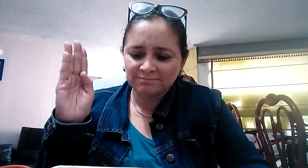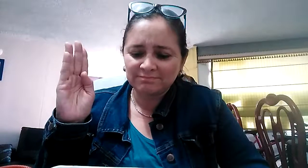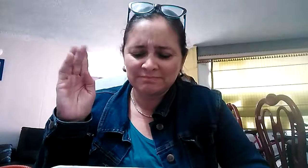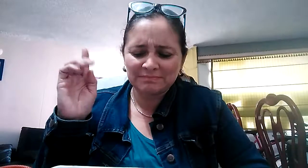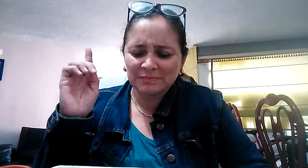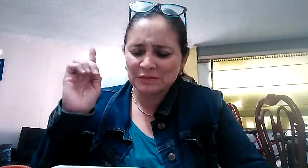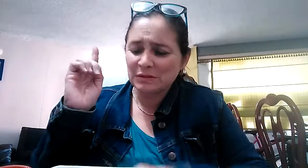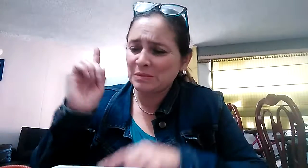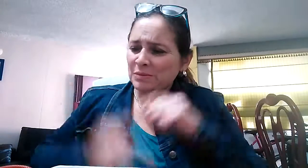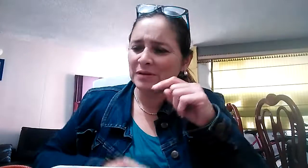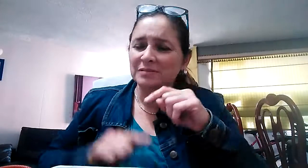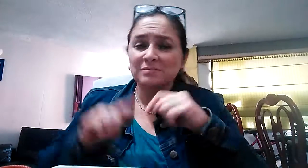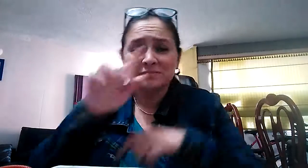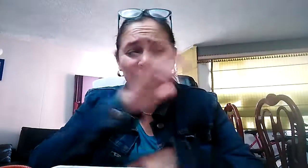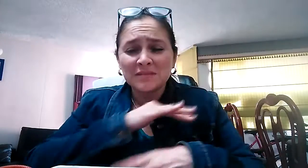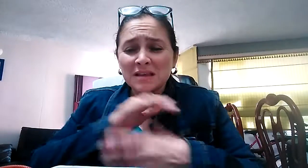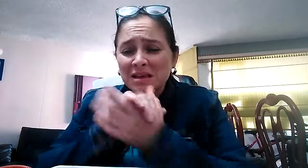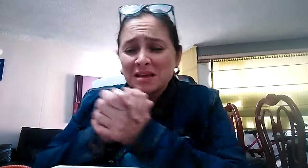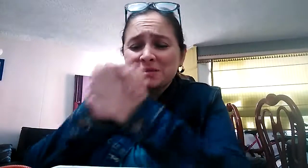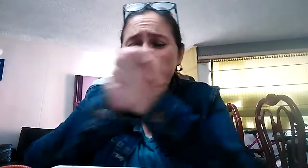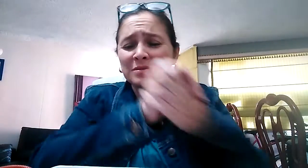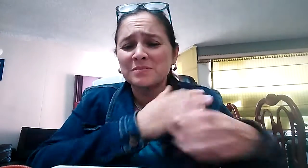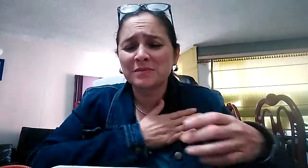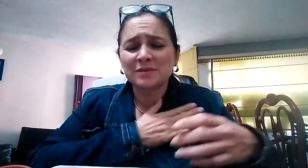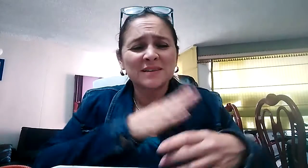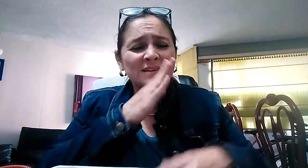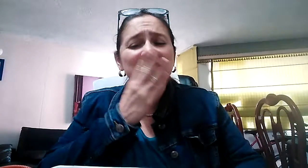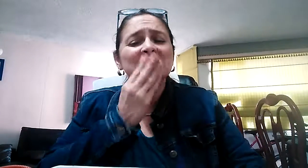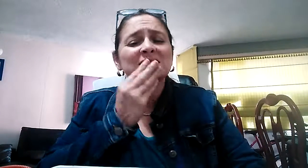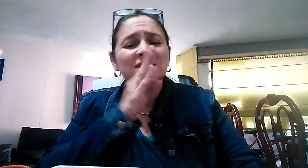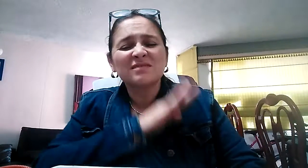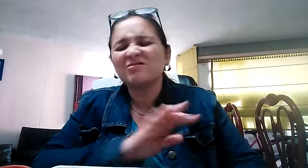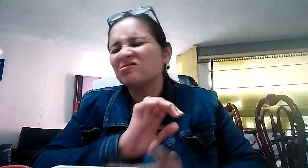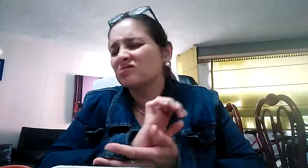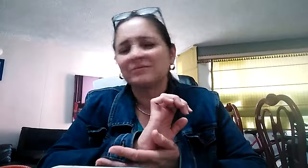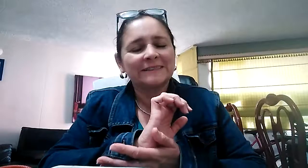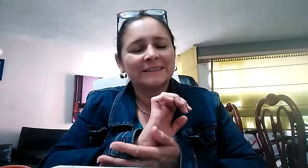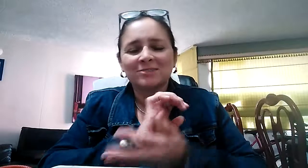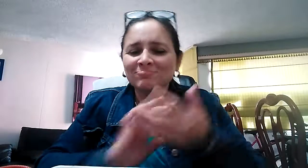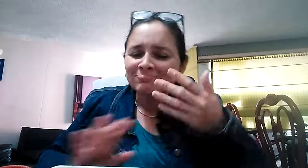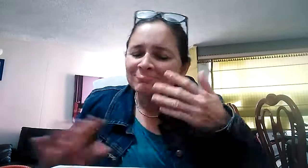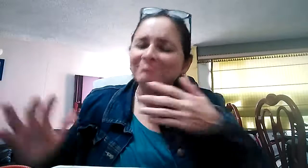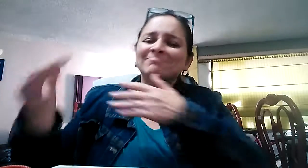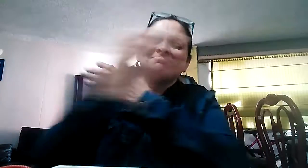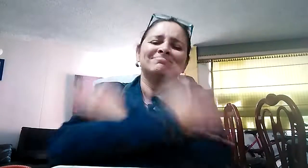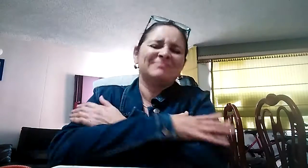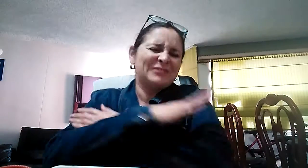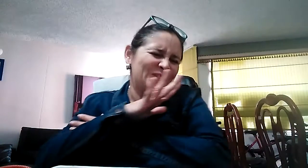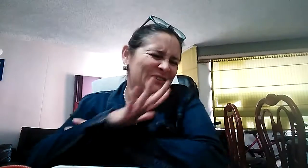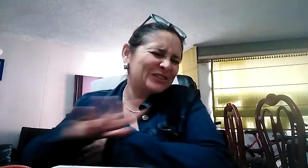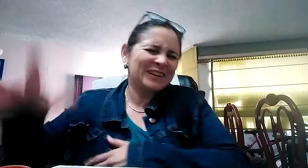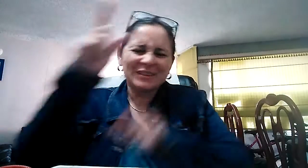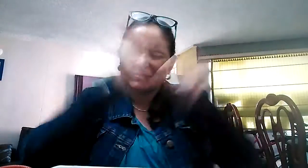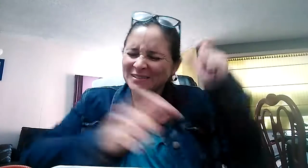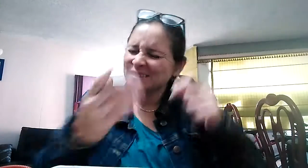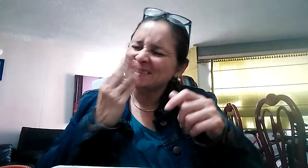¡Wow! ¡No es correcto! ¡Hiciste trampa! ¿Ah, sí? ¿Qué eres al respecto? Es solo un juego de